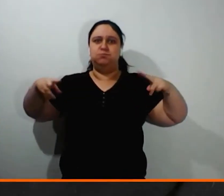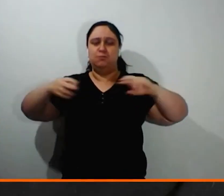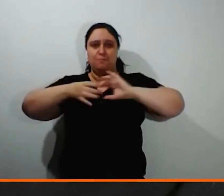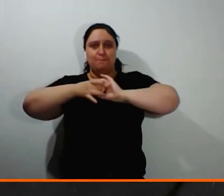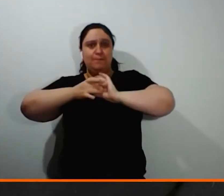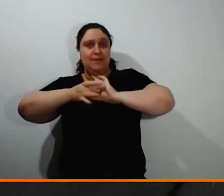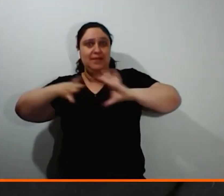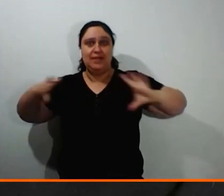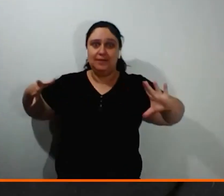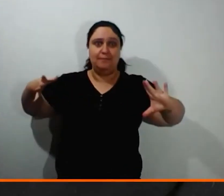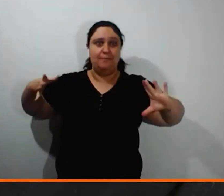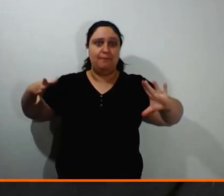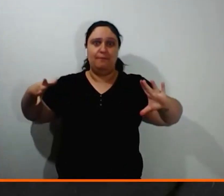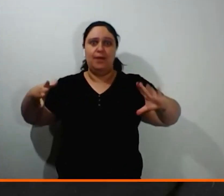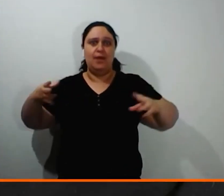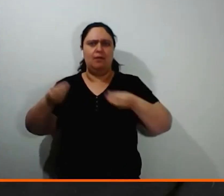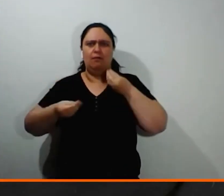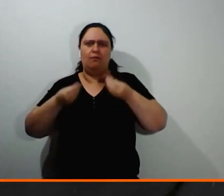para soltar leão?